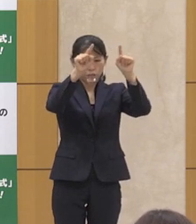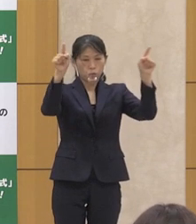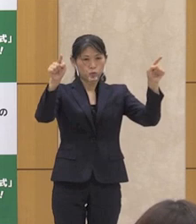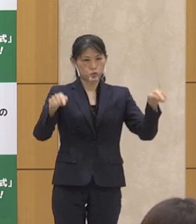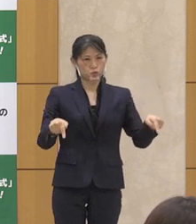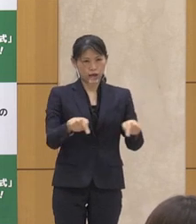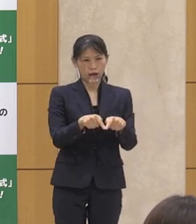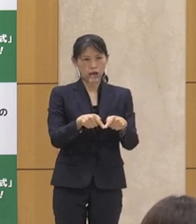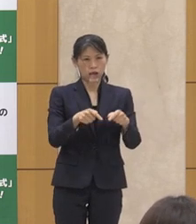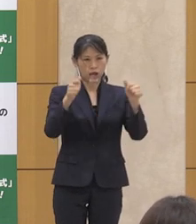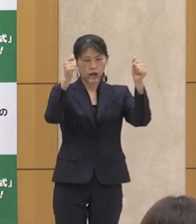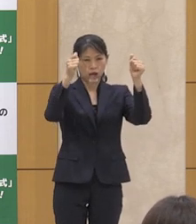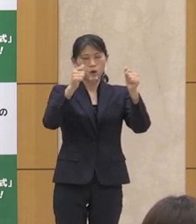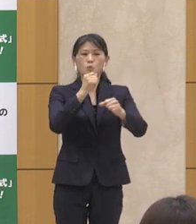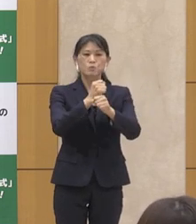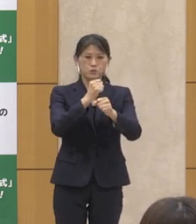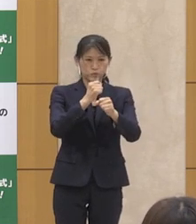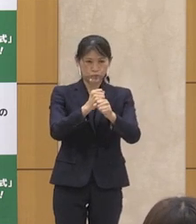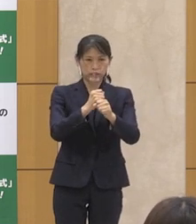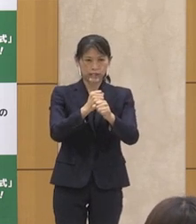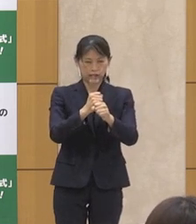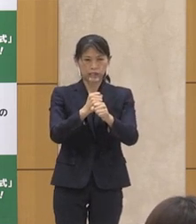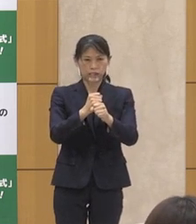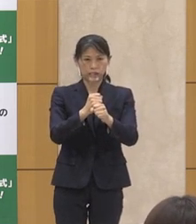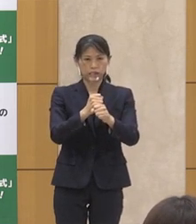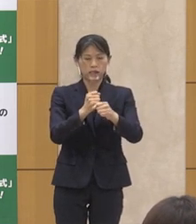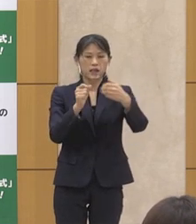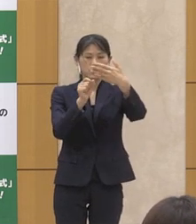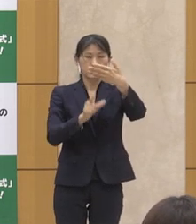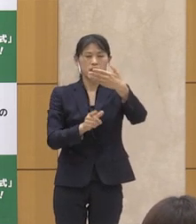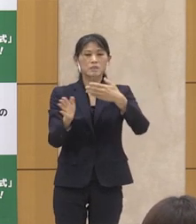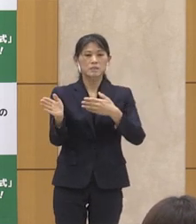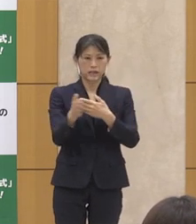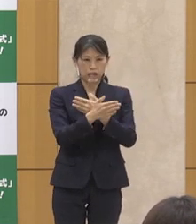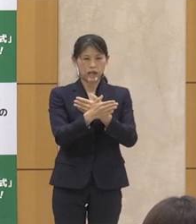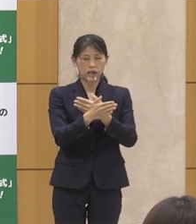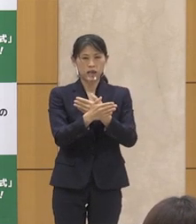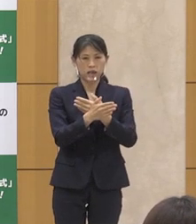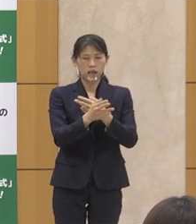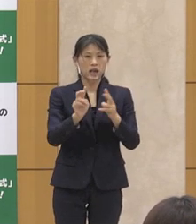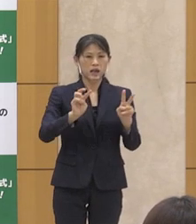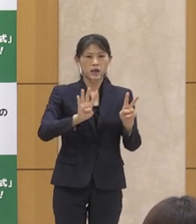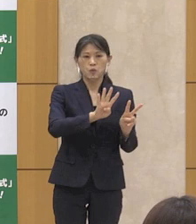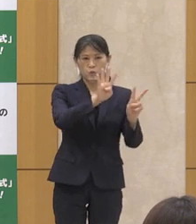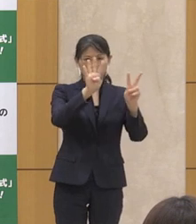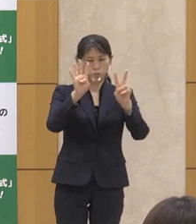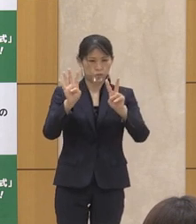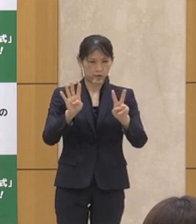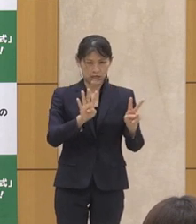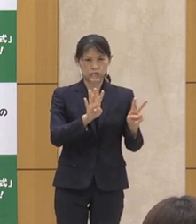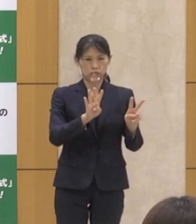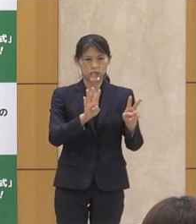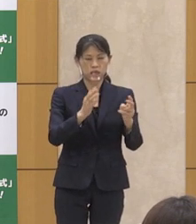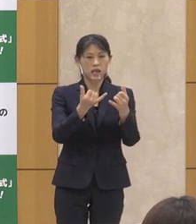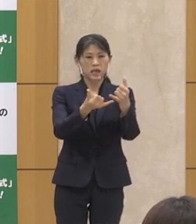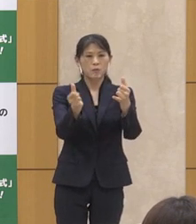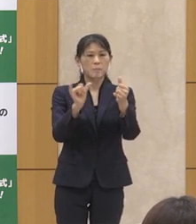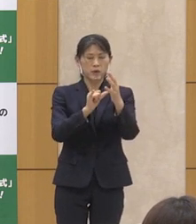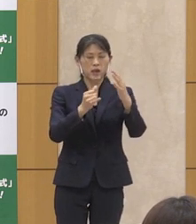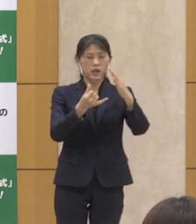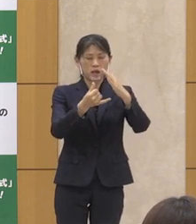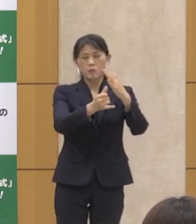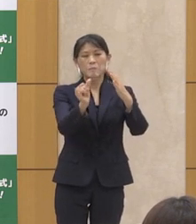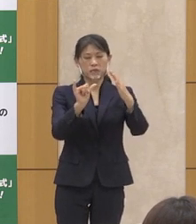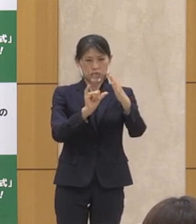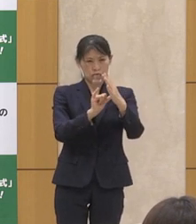し、9月から県内のファミリーマート、コンビニのファミリーマート128店舗に掲示するとともに、